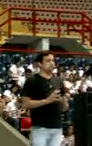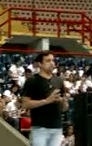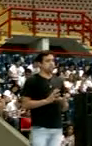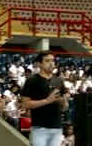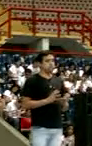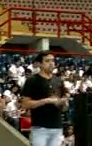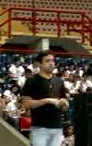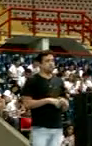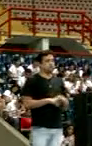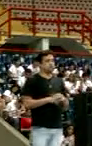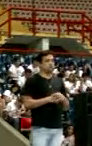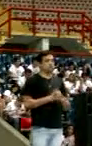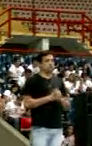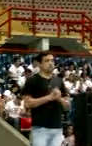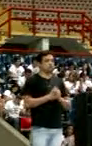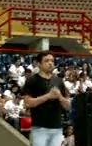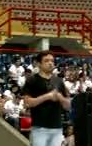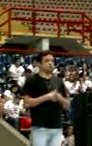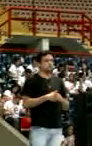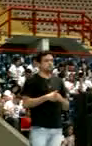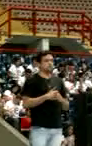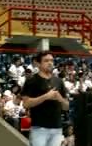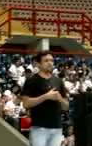Está atualizado ali o coreógrafo.